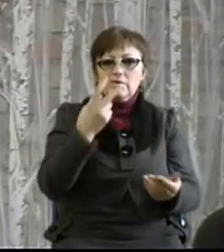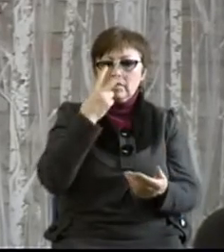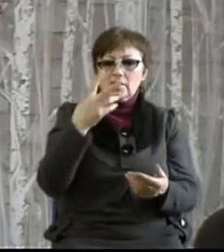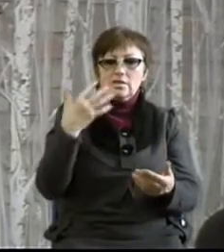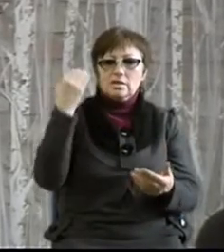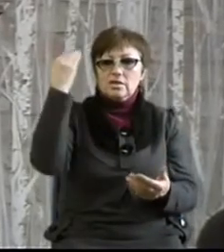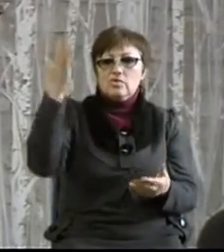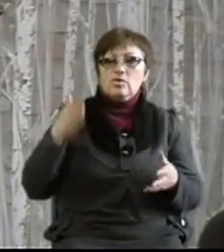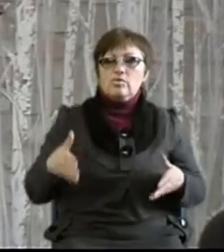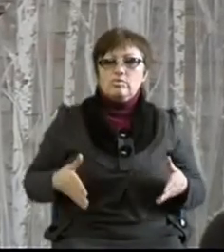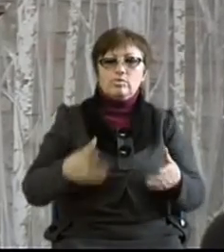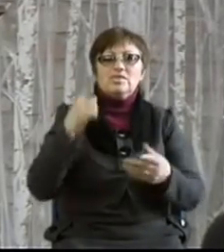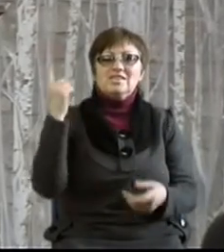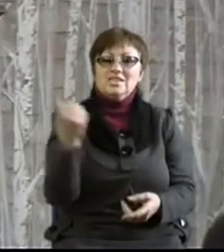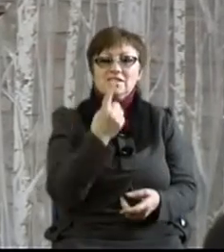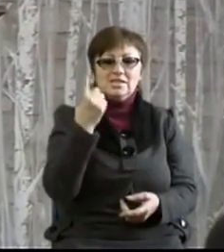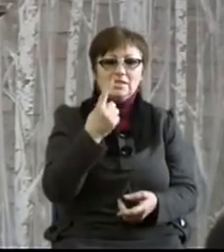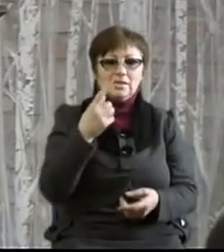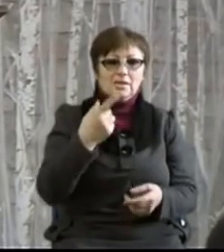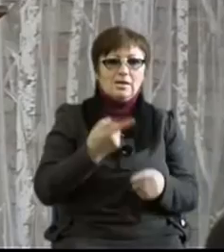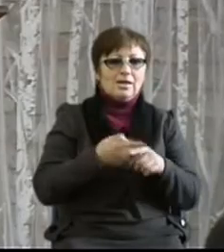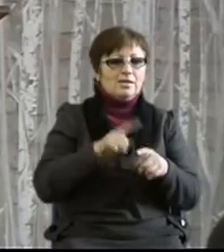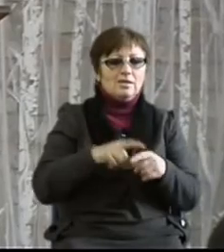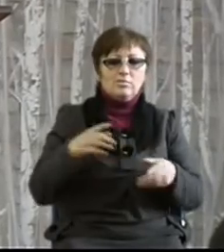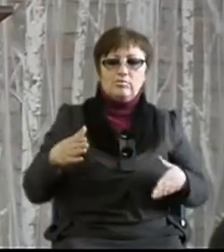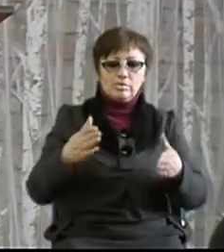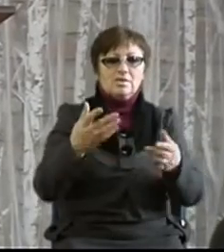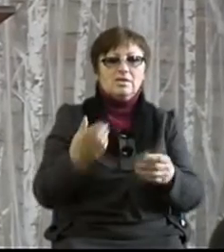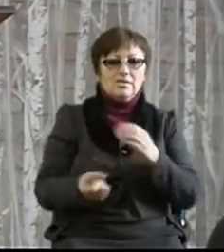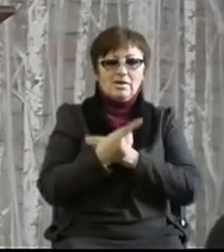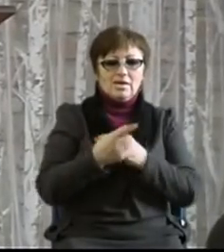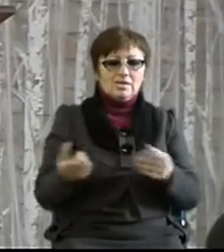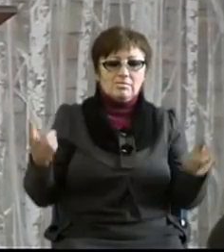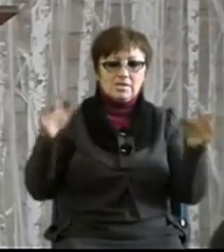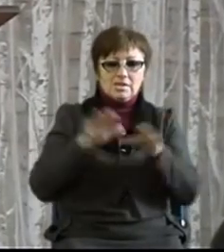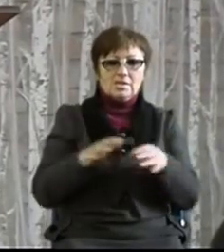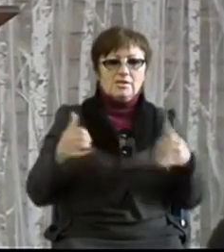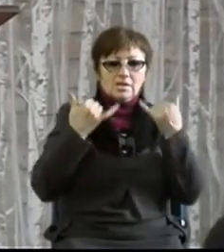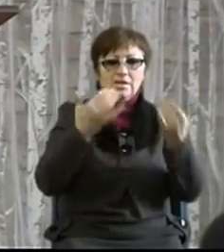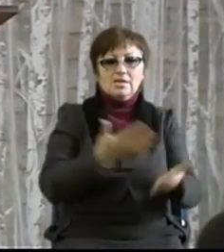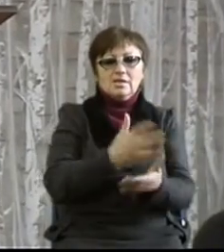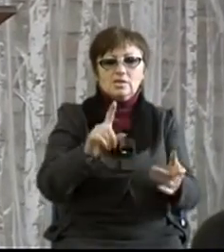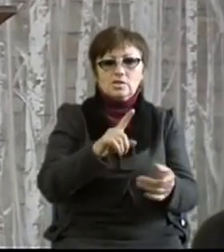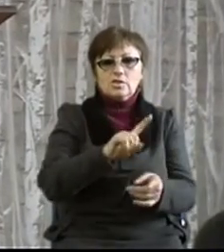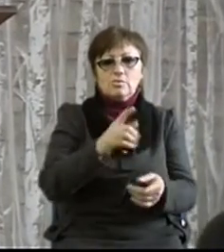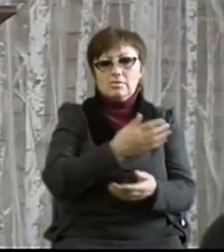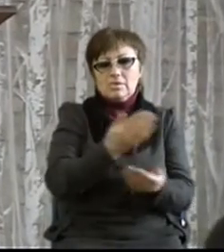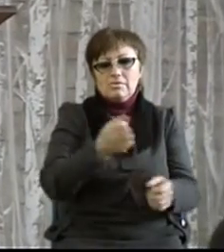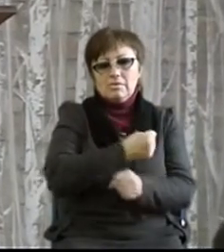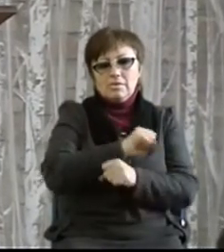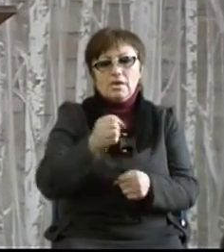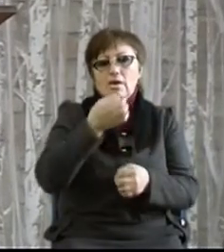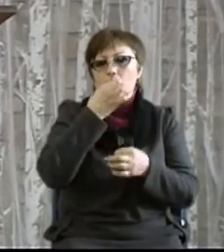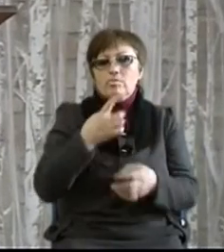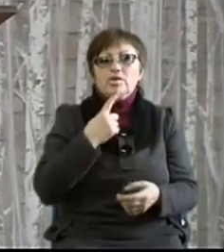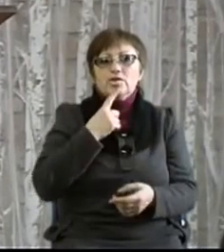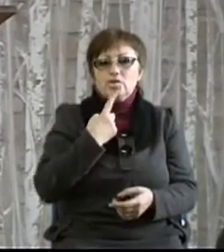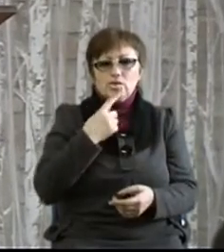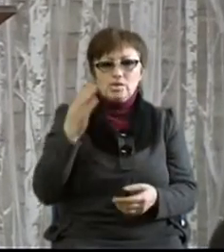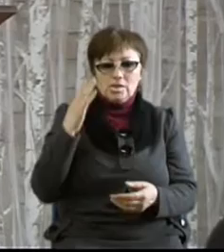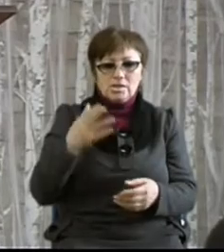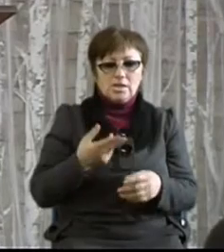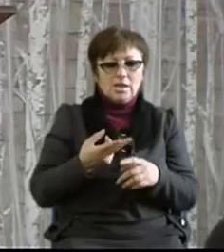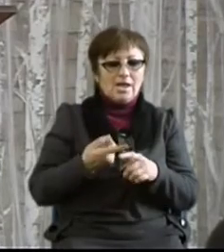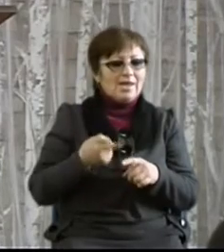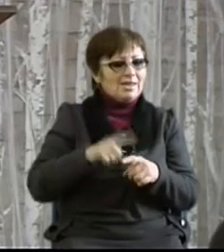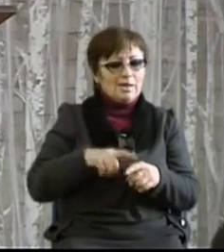Твой путь, единый путь, потому что этот путь является благословением для нас. Чтобы мы преодолевали всякие трудности, которые находятся на этом